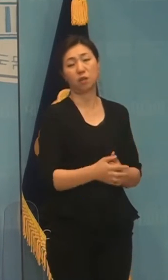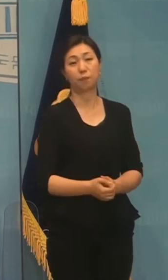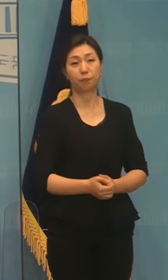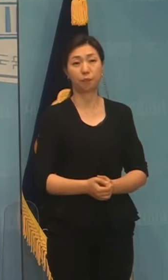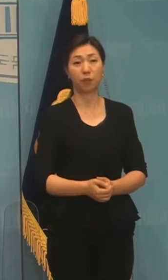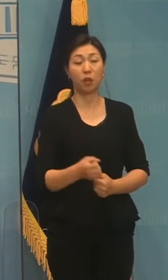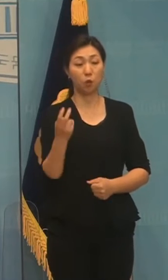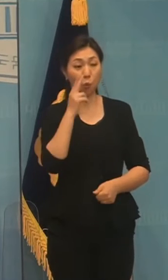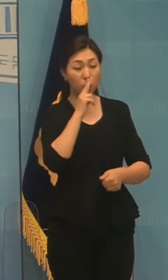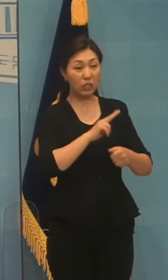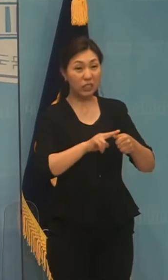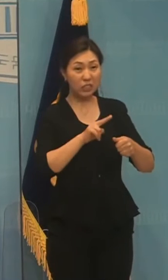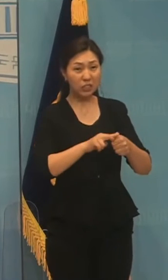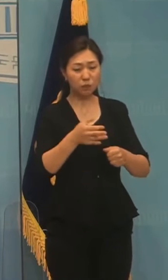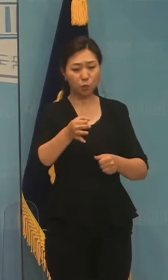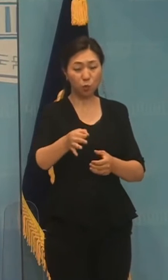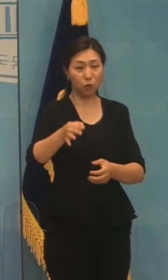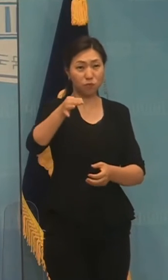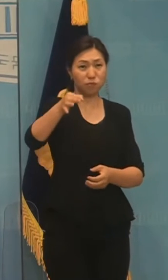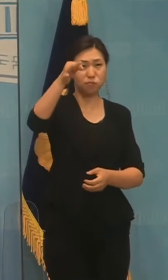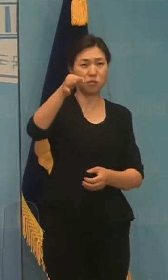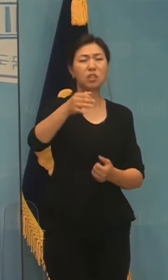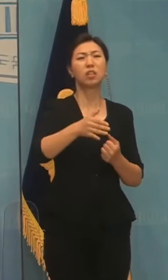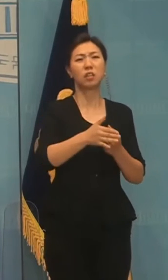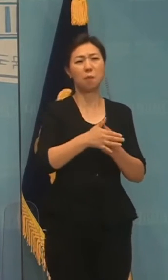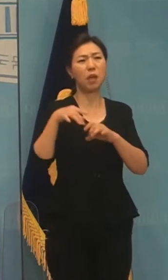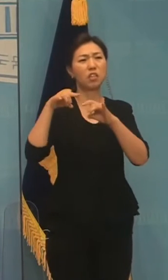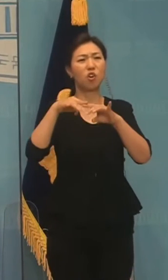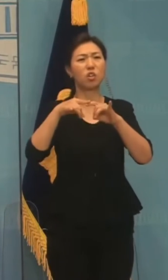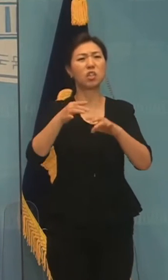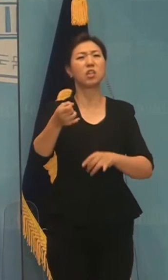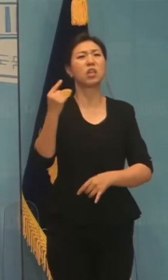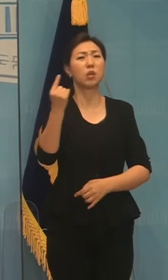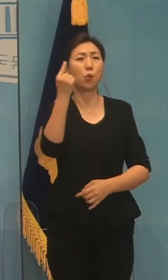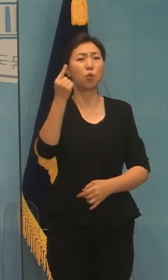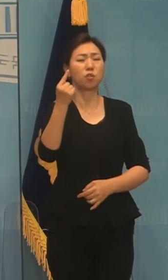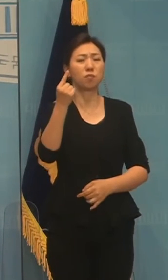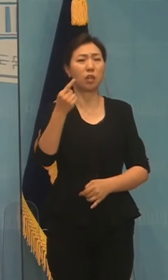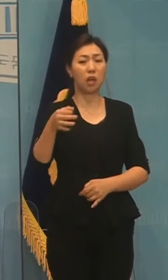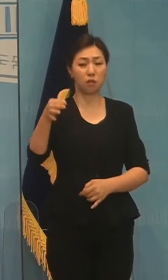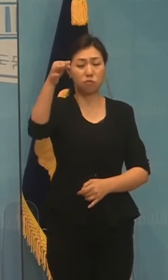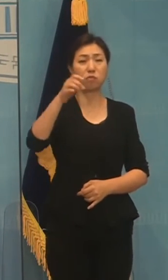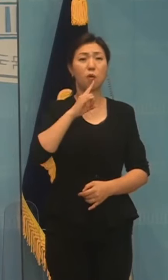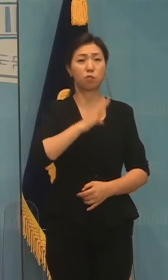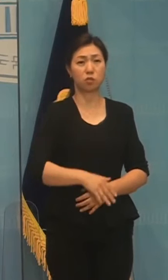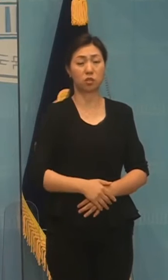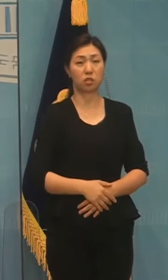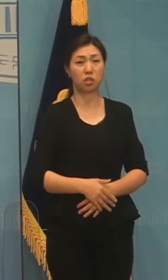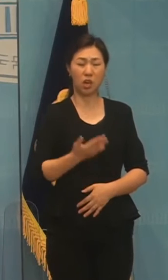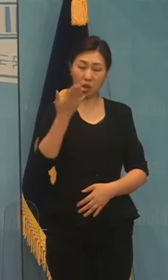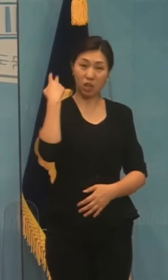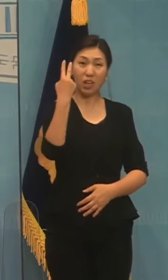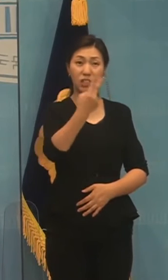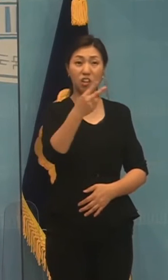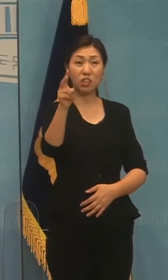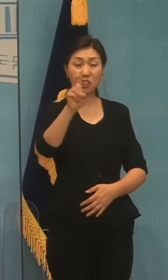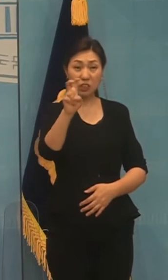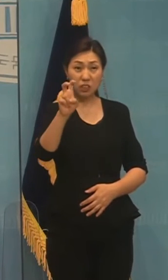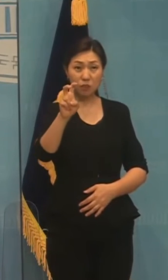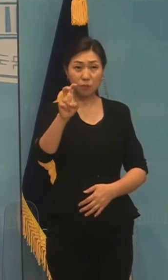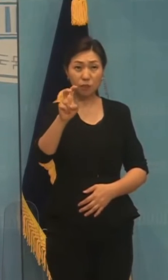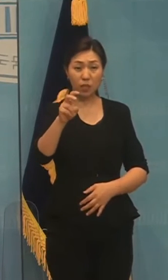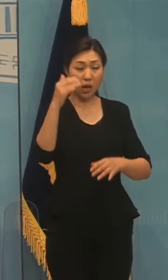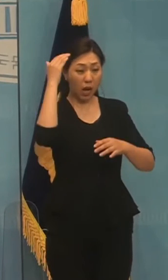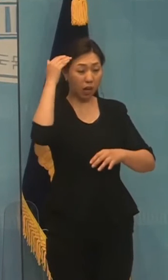유가 상승 등 전력 구입 단가 인상에 의한 것입니다. 저유가 시기였던 2020년에 한전은